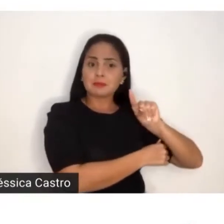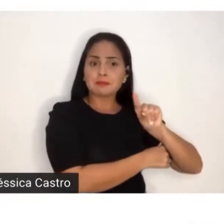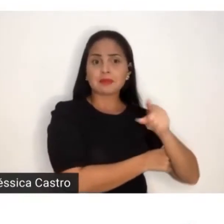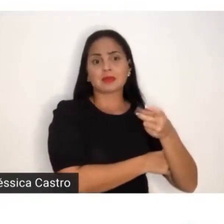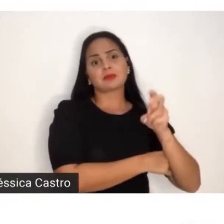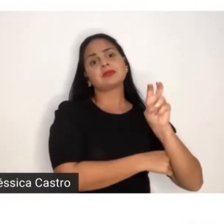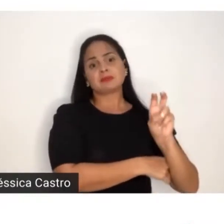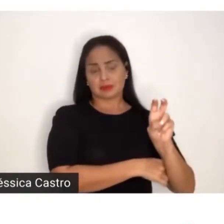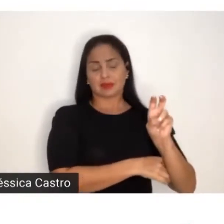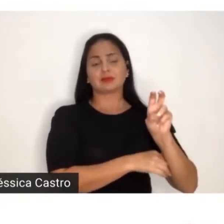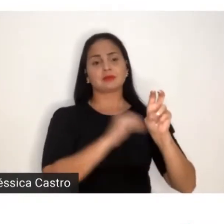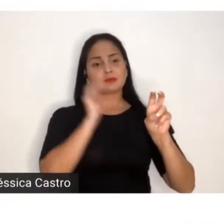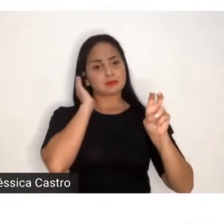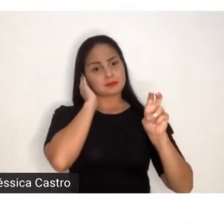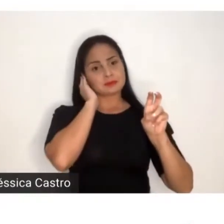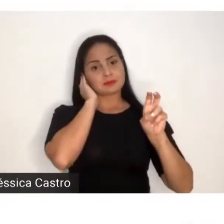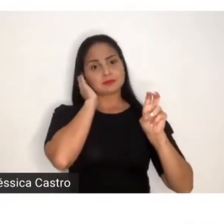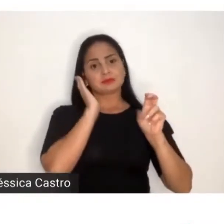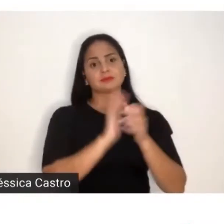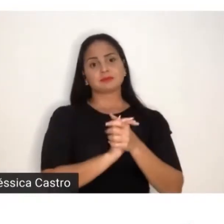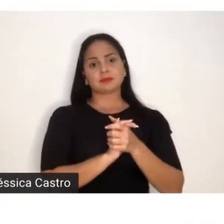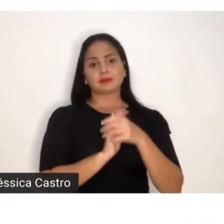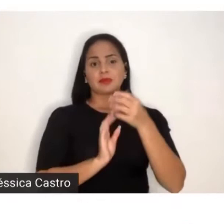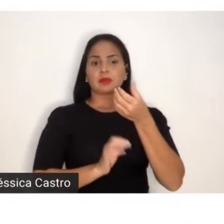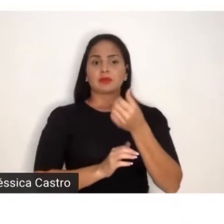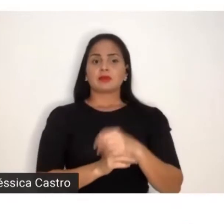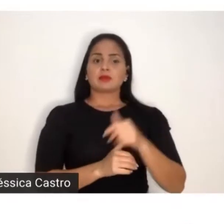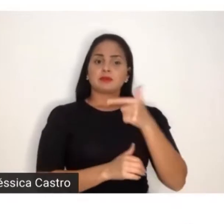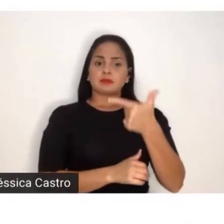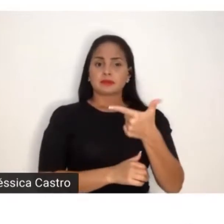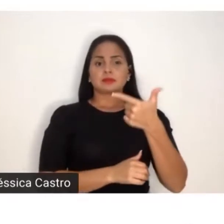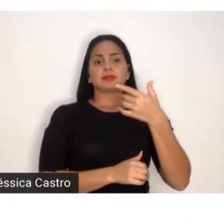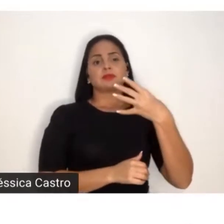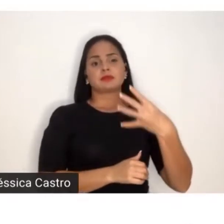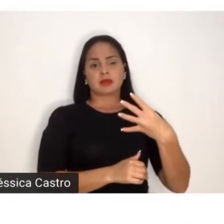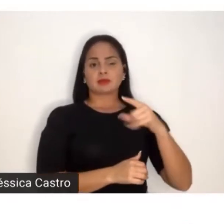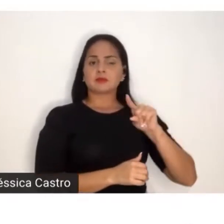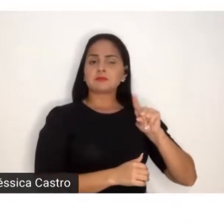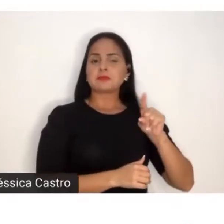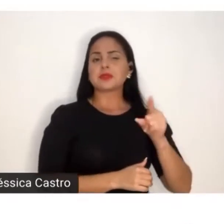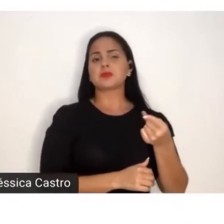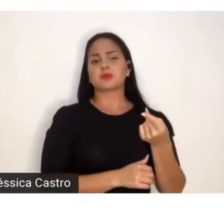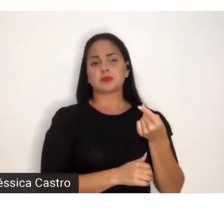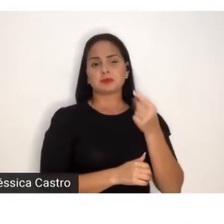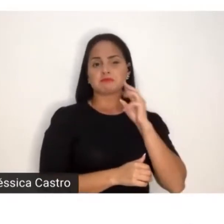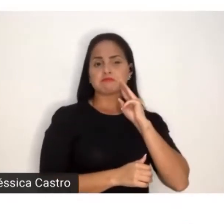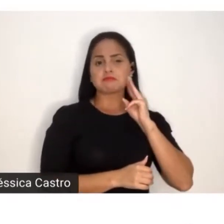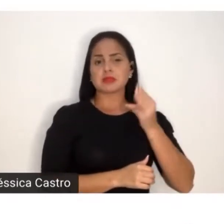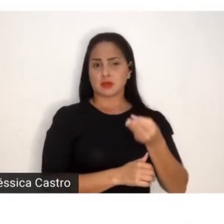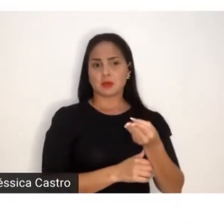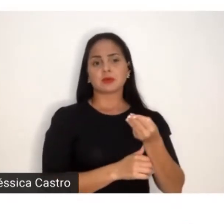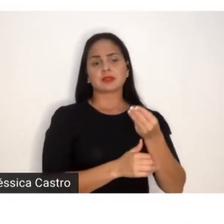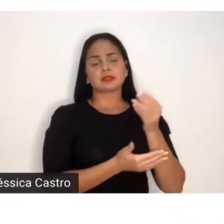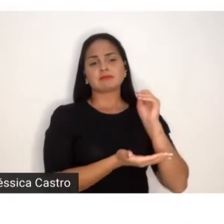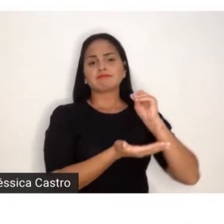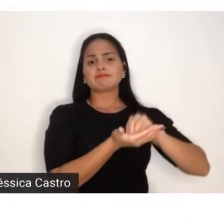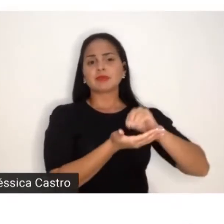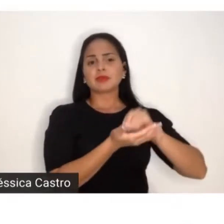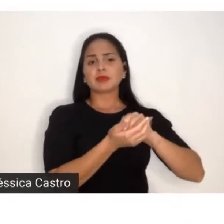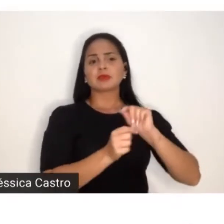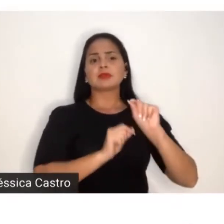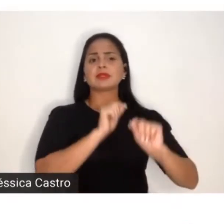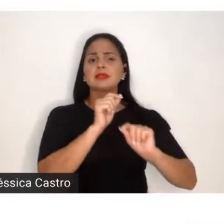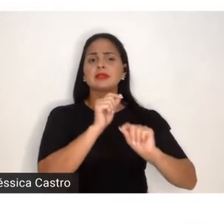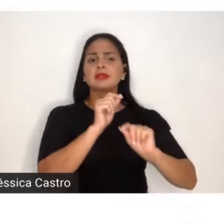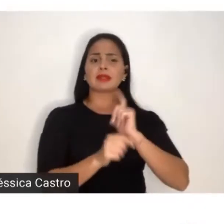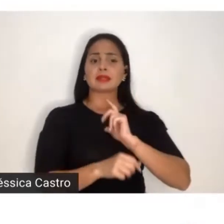defasagem, o que equivale a quase cinco